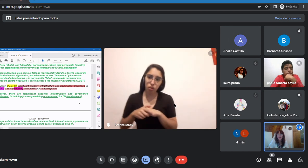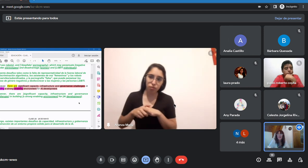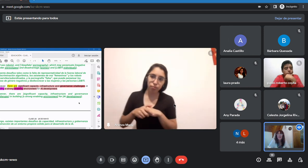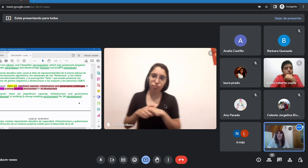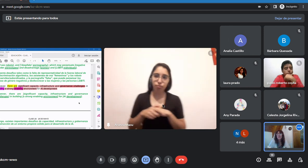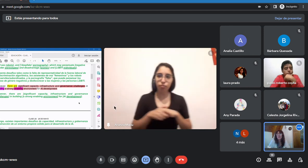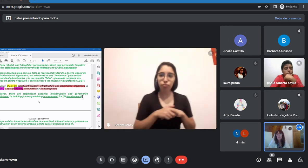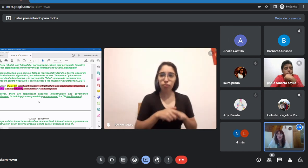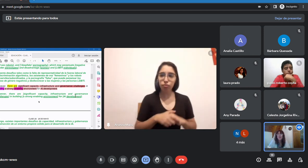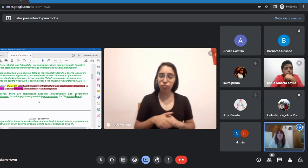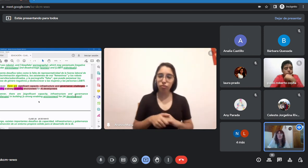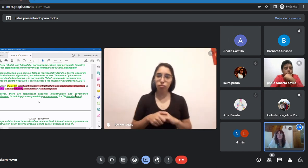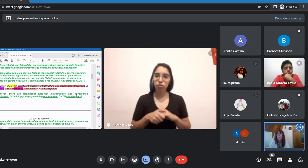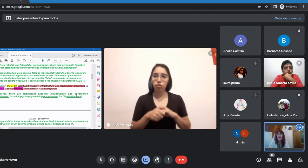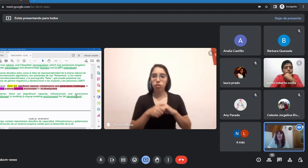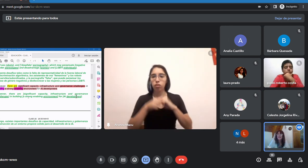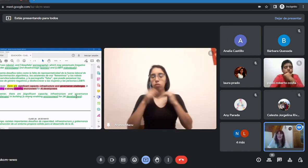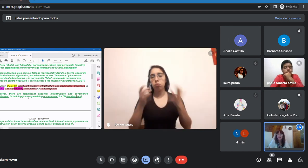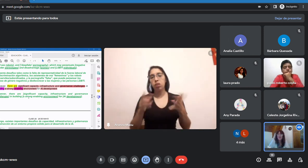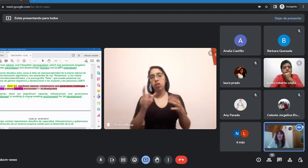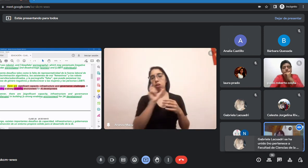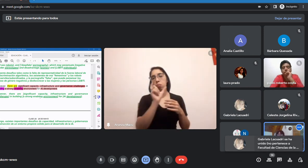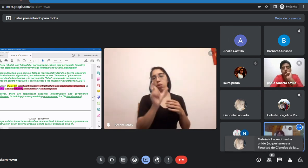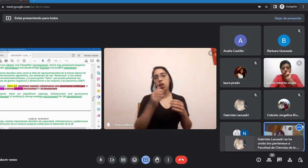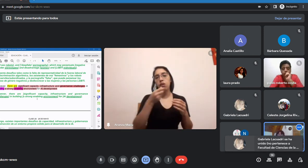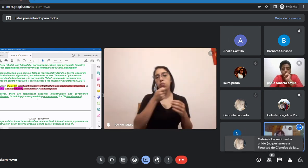ser sólido, fuerte.